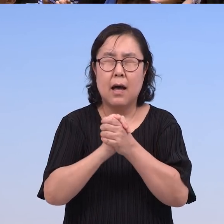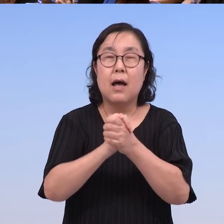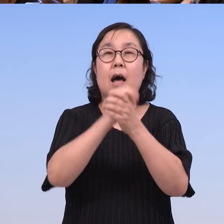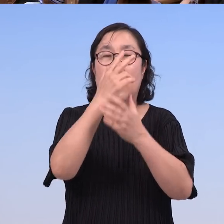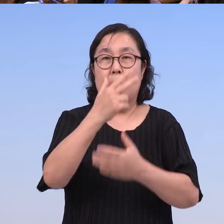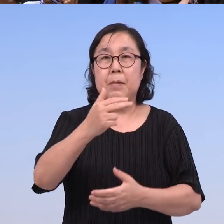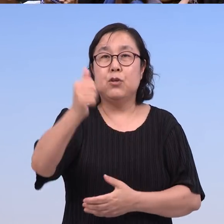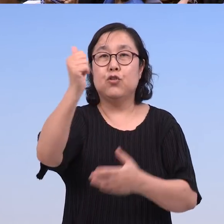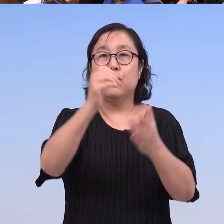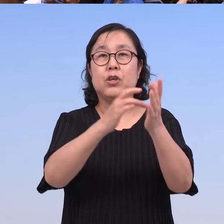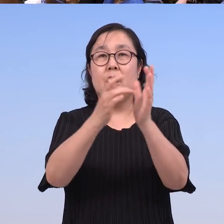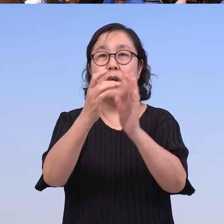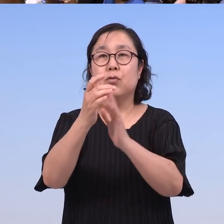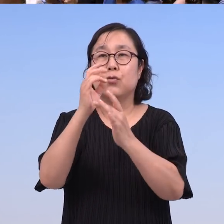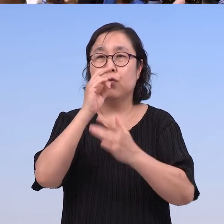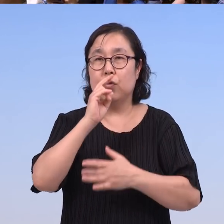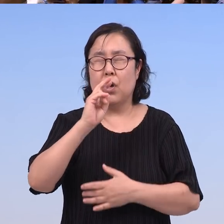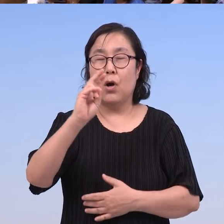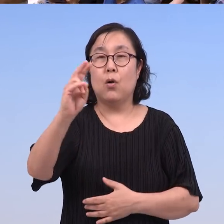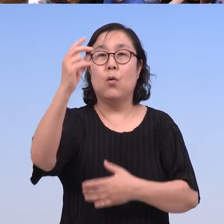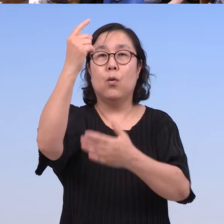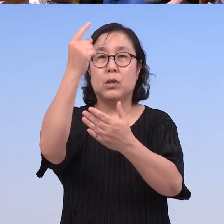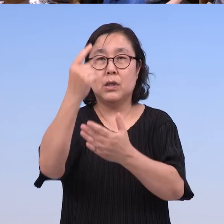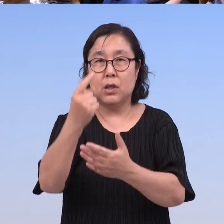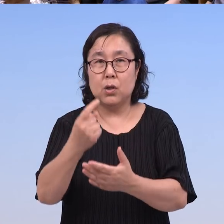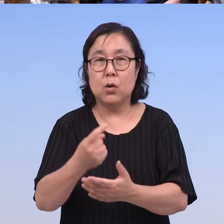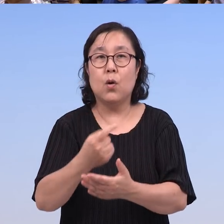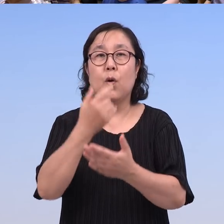아멘. 주 예수여.